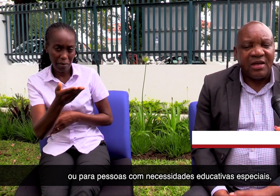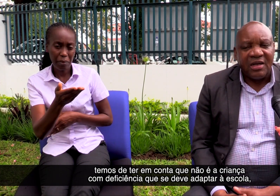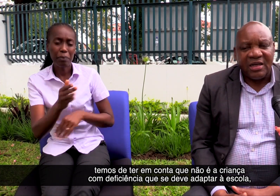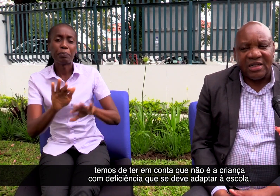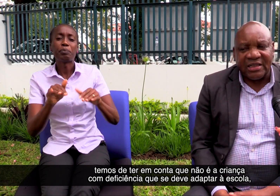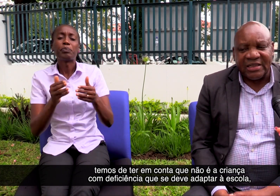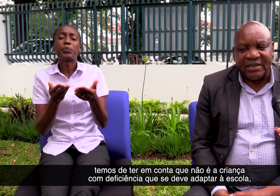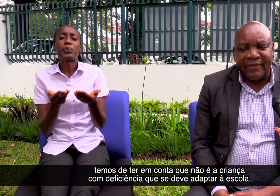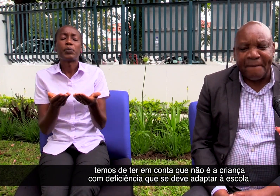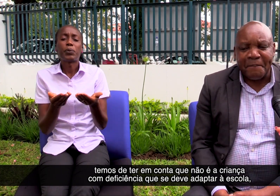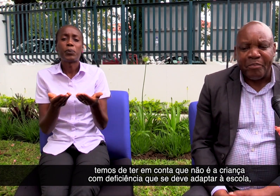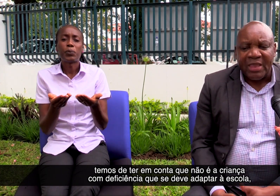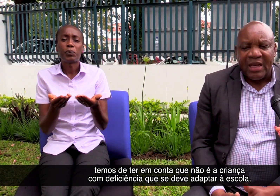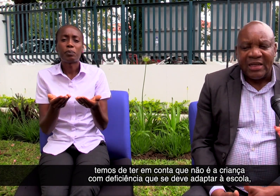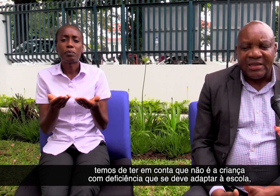especiais,